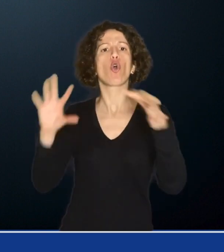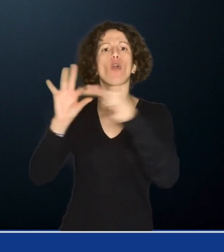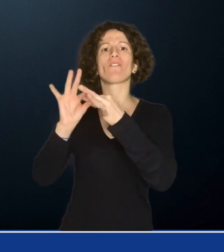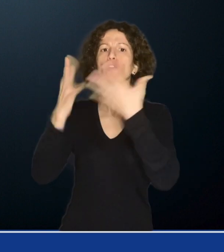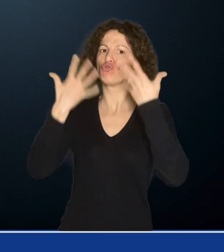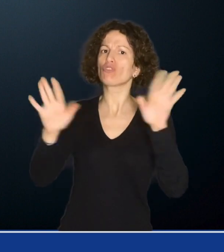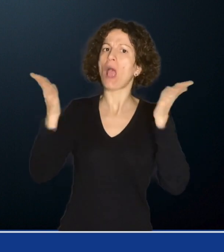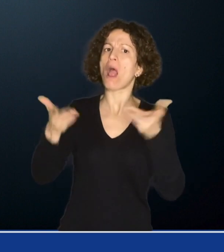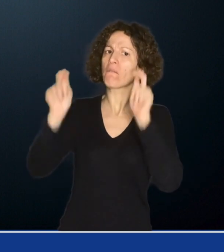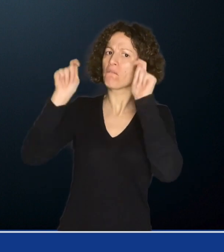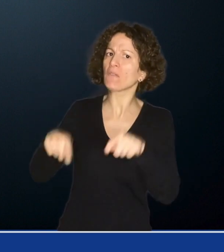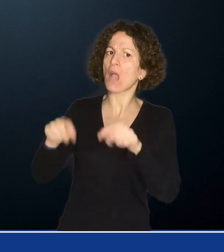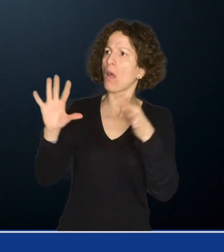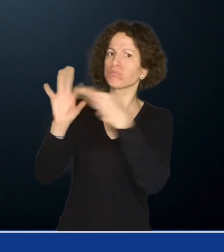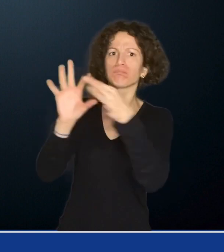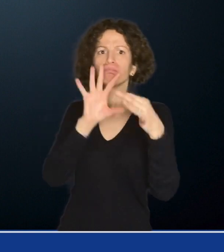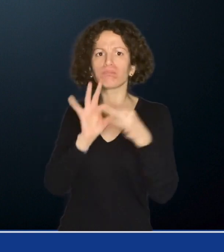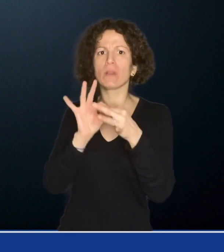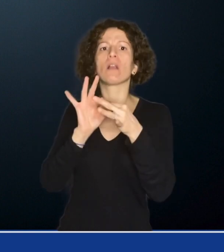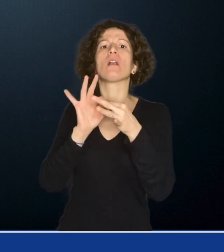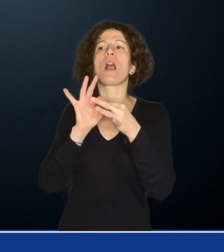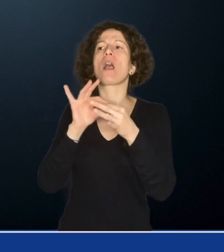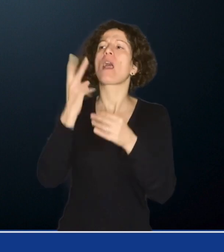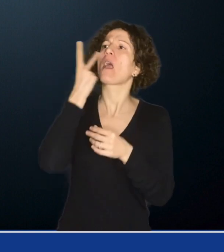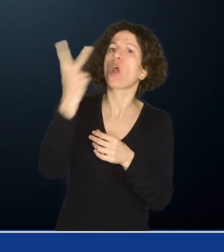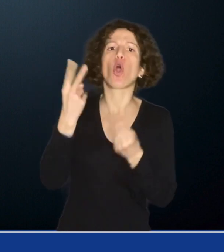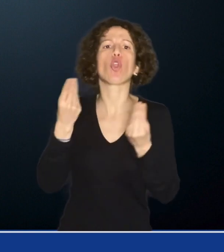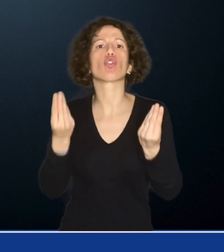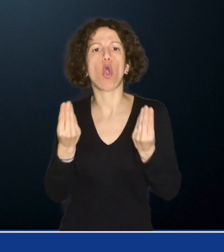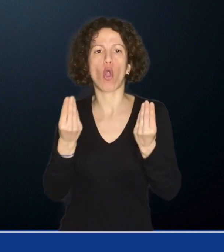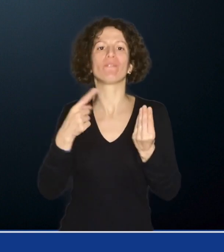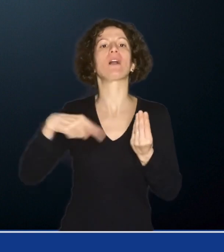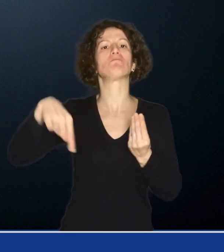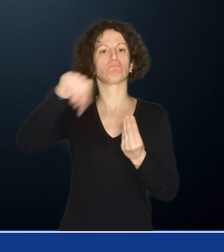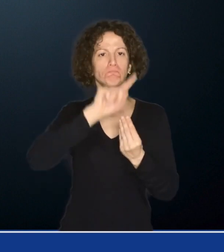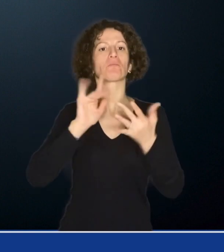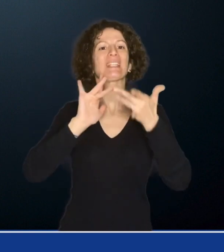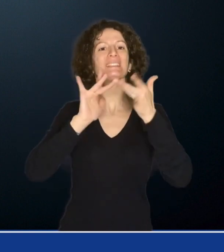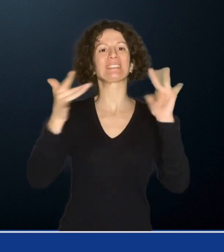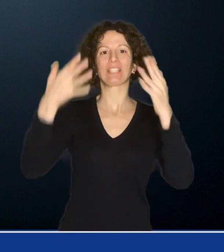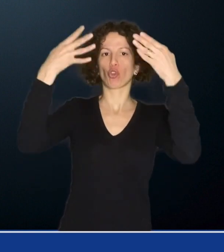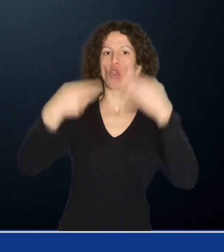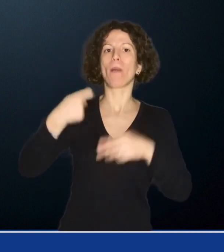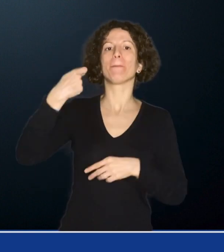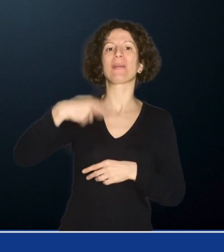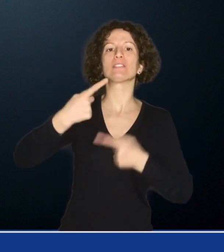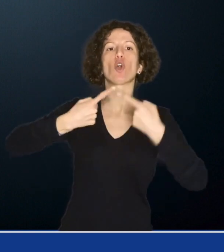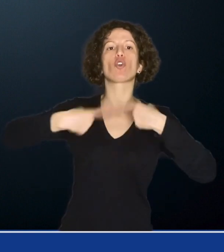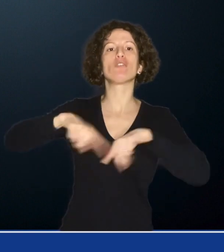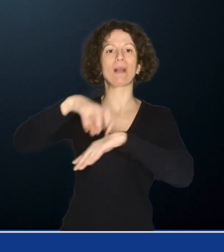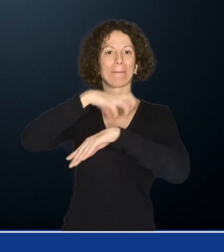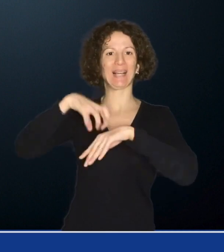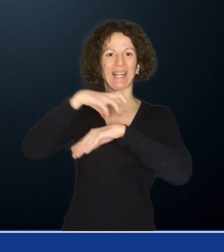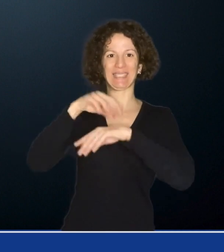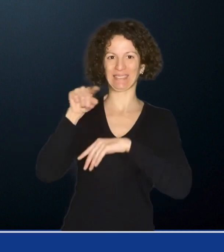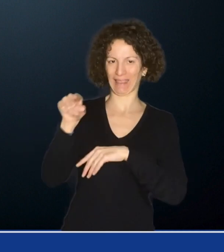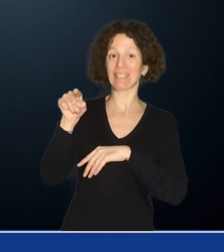le convenzioni attualmente attive come quella con il ministero della cultura che permette l'ingresso gratuito a tutti i musei statali